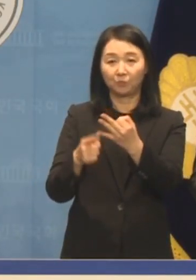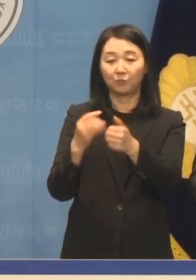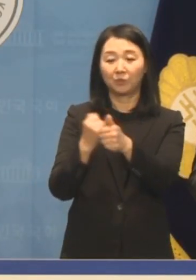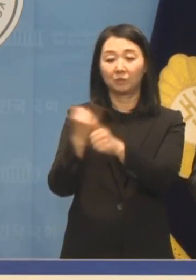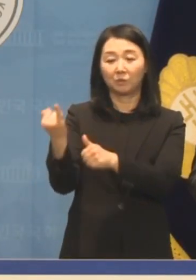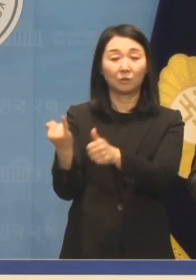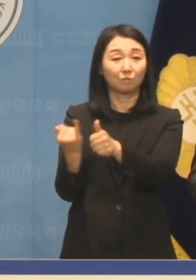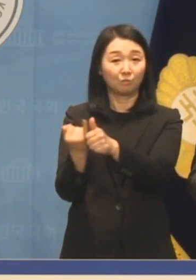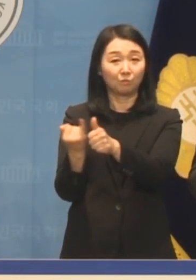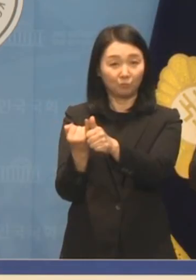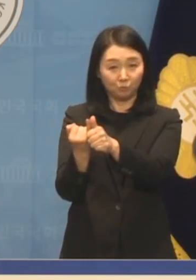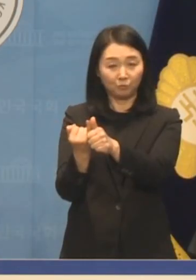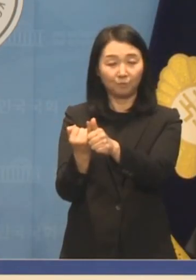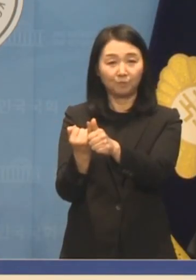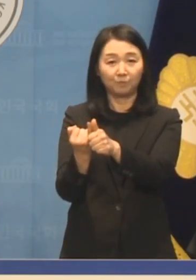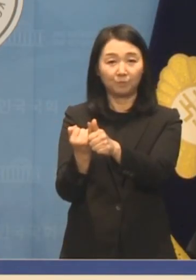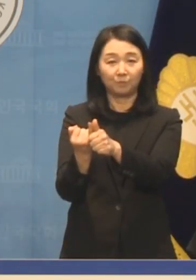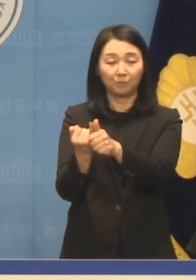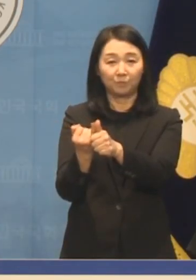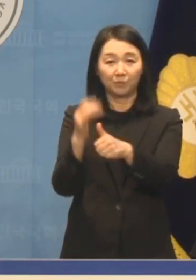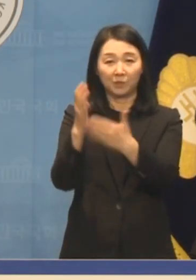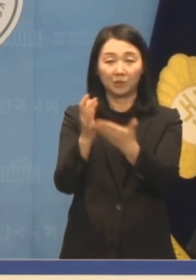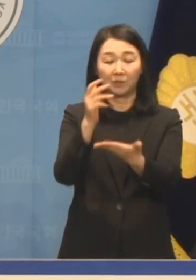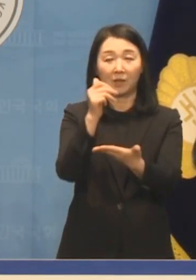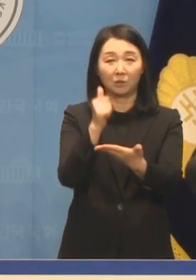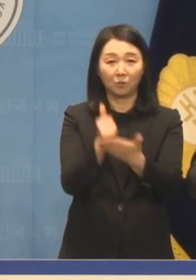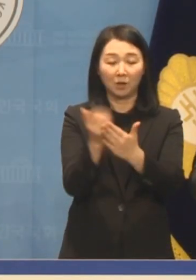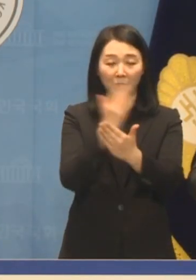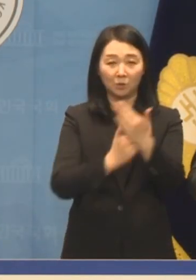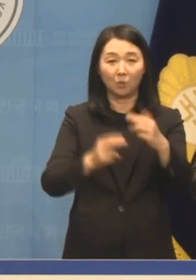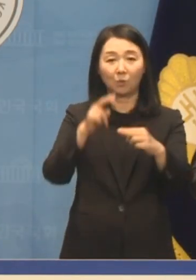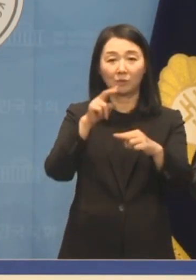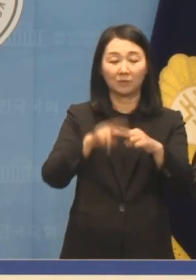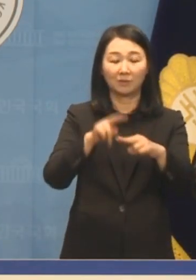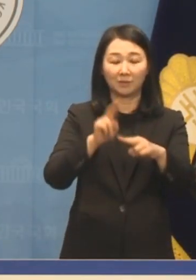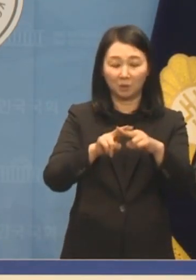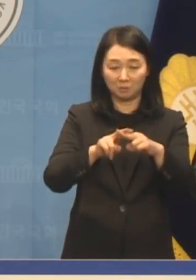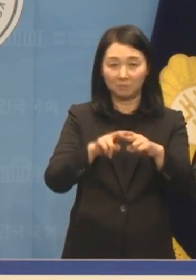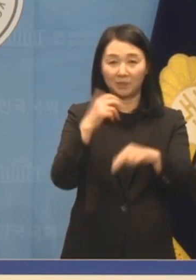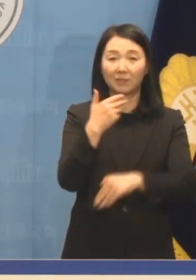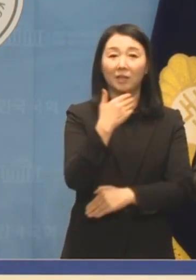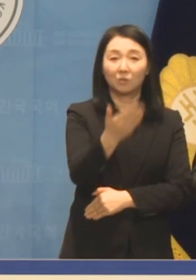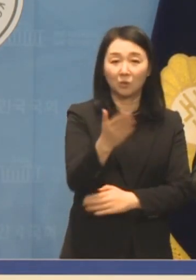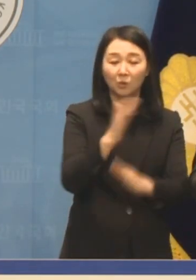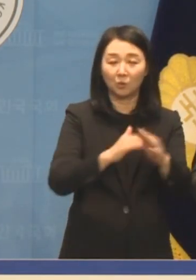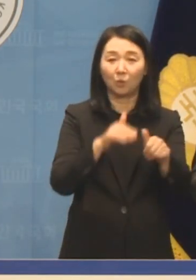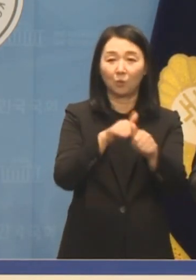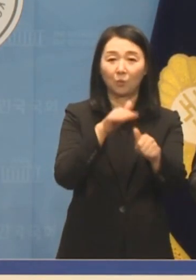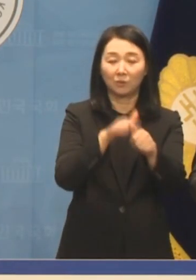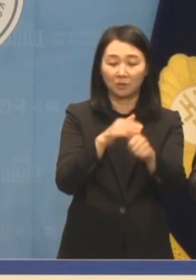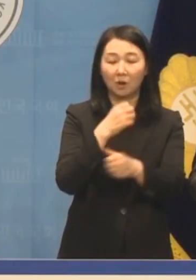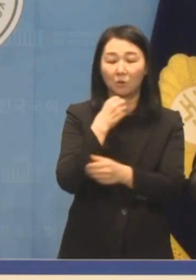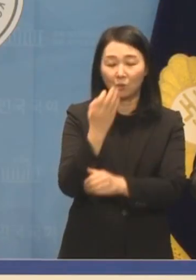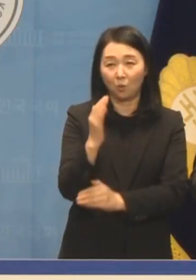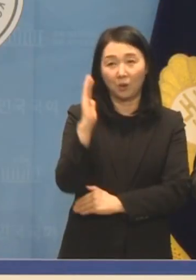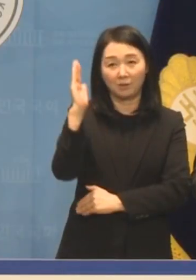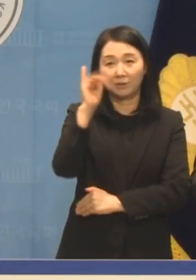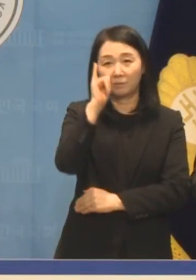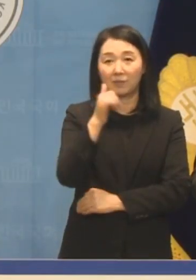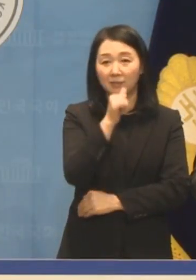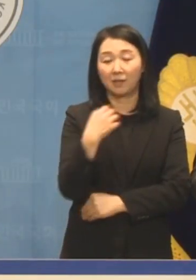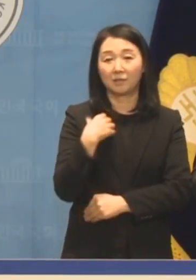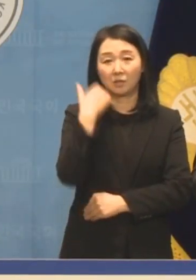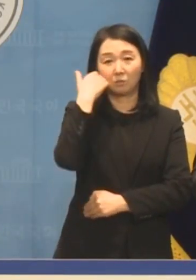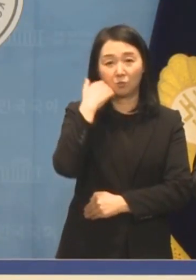대통령 부부의 장관 공기업 사장 자리 거래 목적의 공천거래 고발 기자회견입니다. 오늘 기자회견 사회를 보는